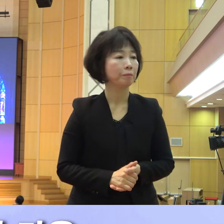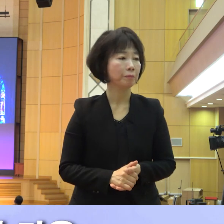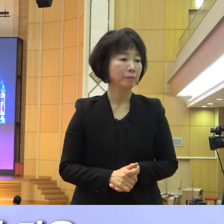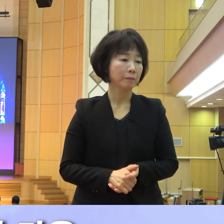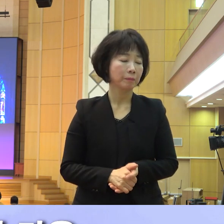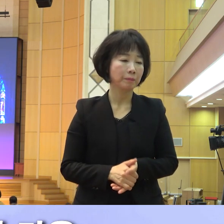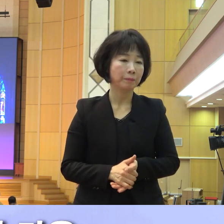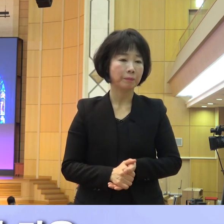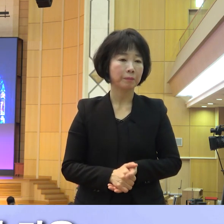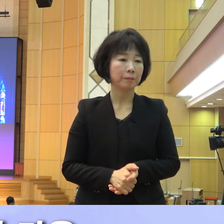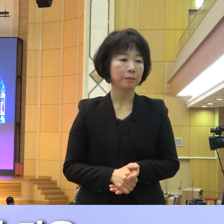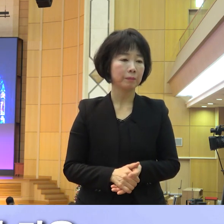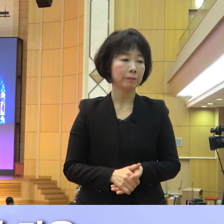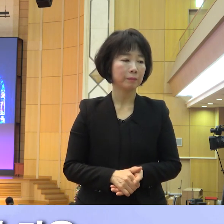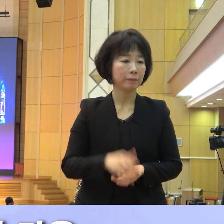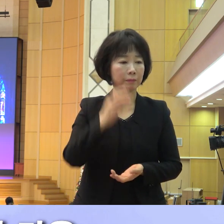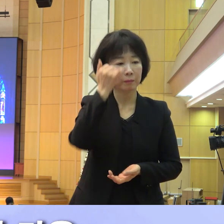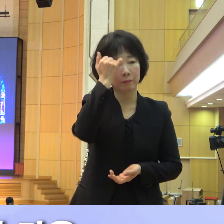예물드리도록 하겠습니다.